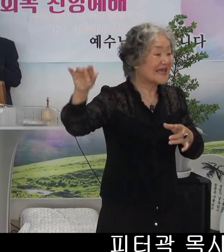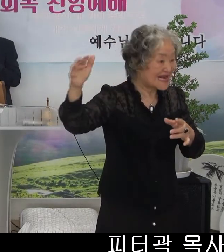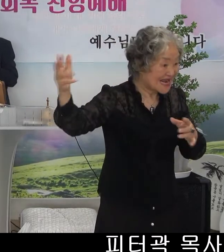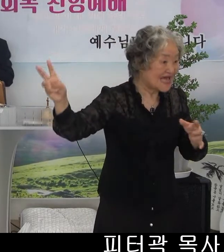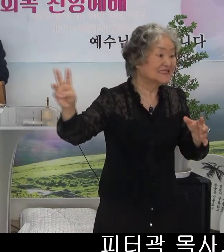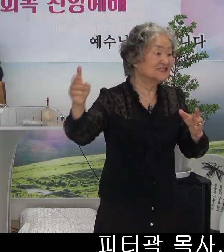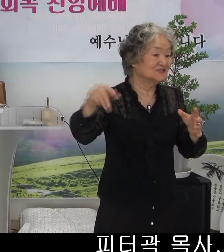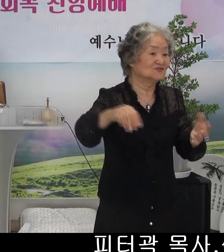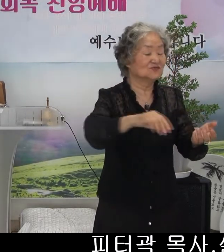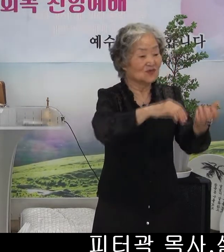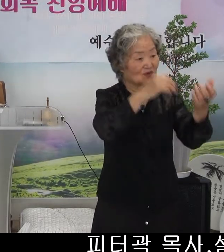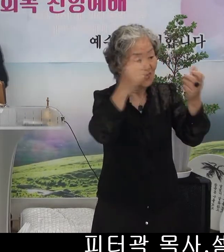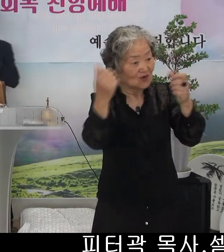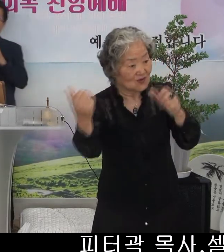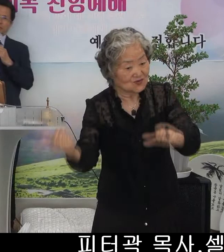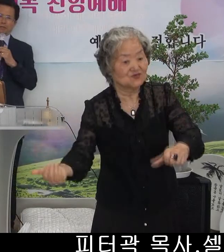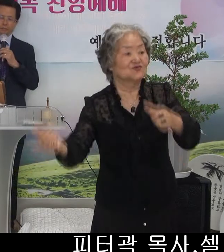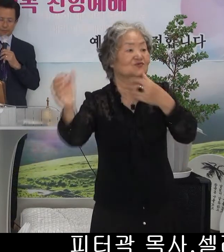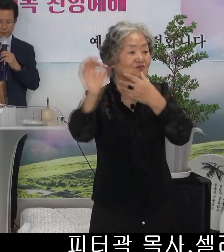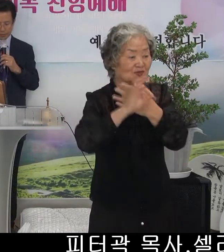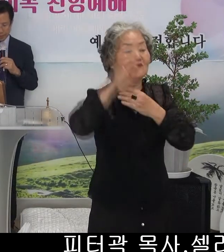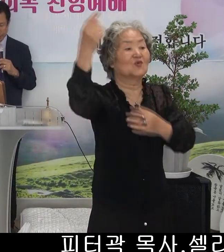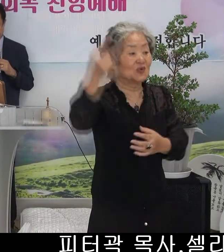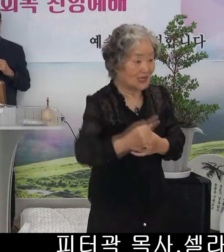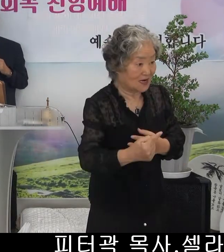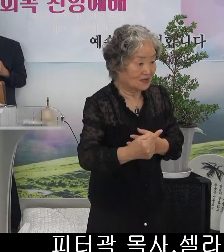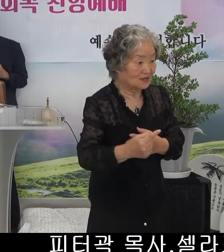이 아들이 죽으면 심판이 오리라는 뜻이에요.